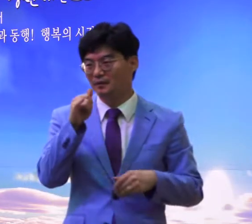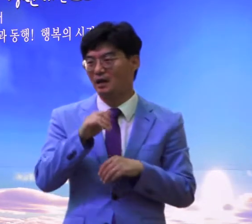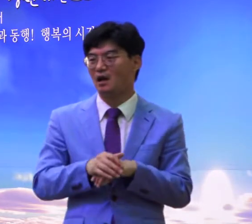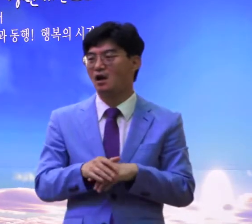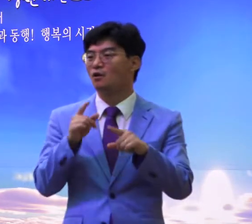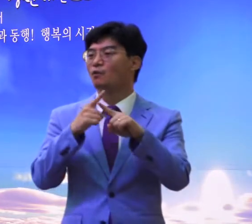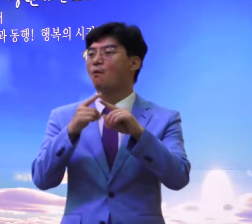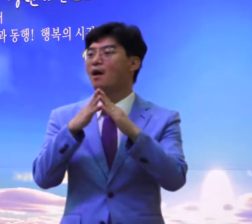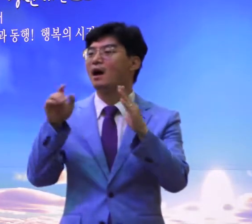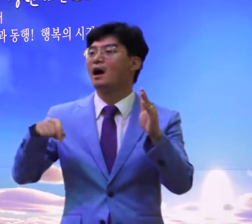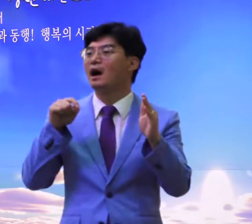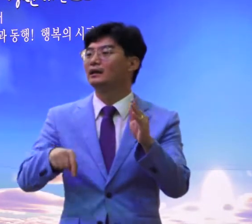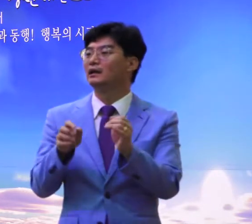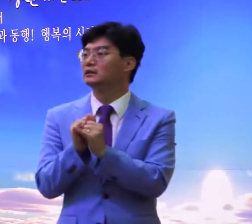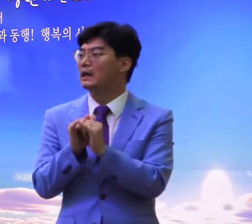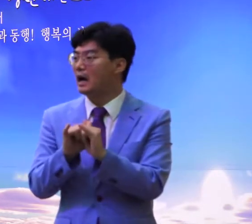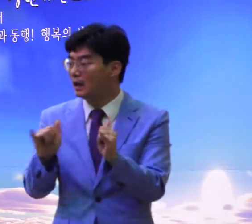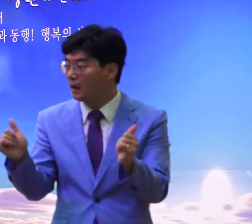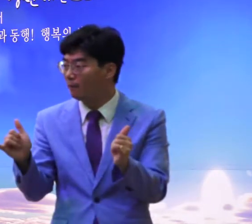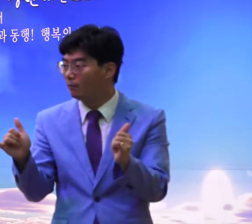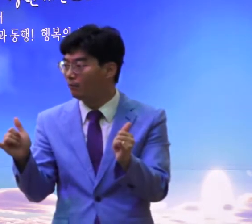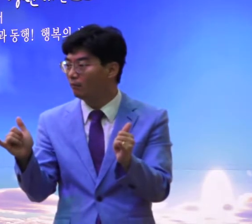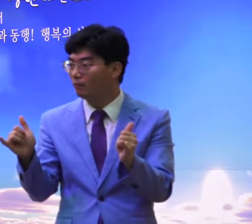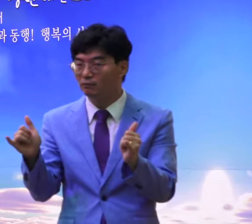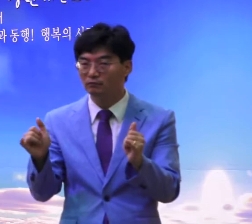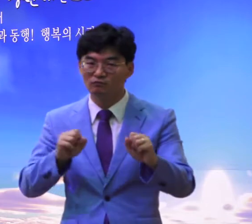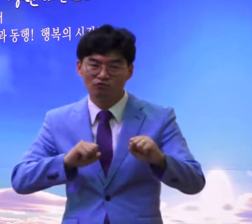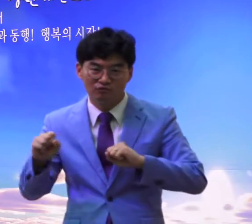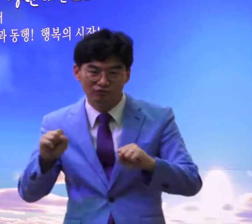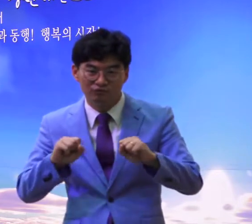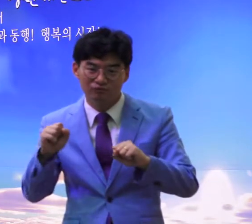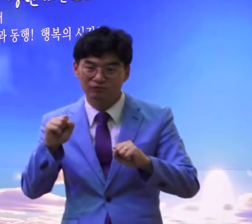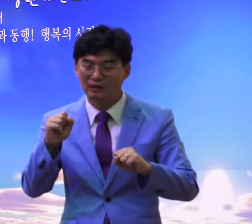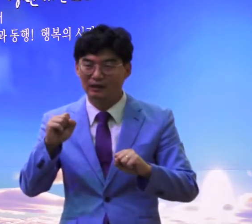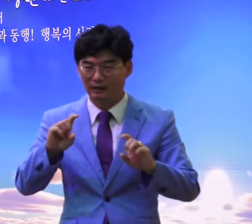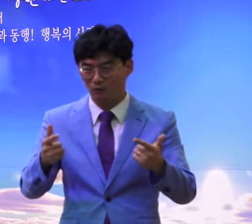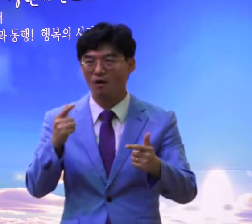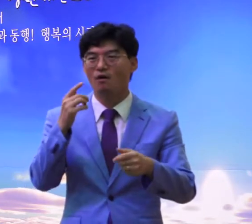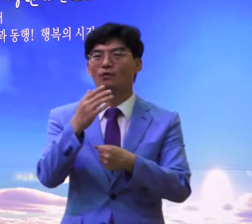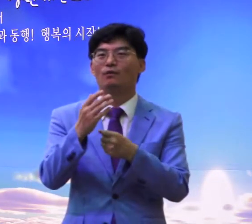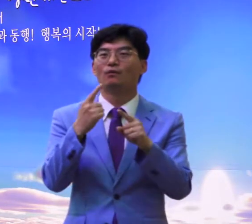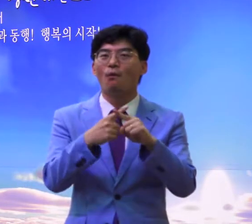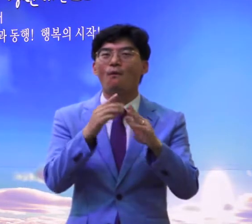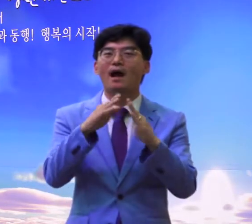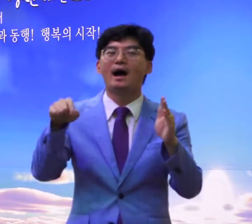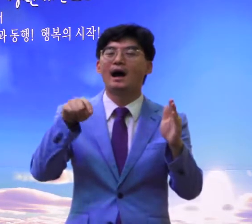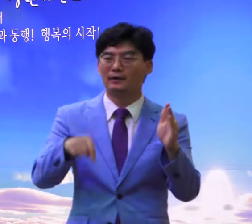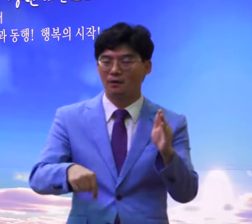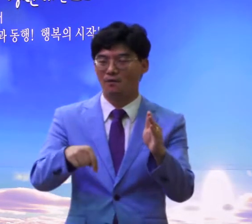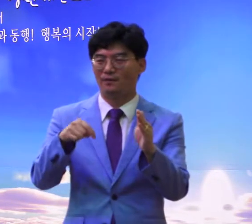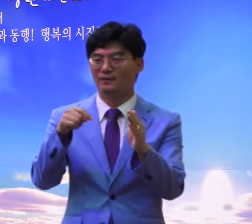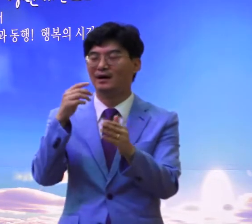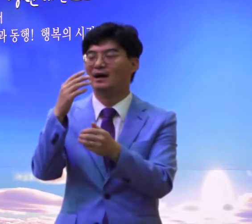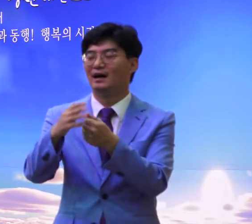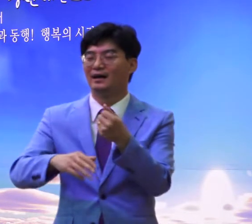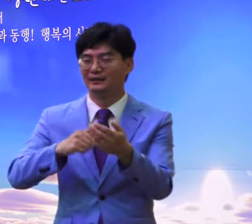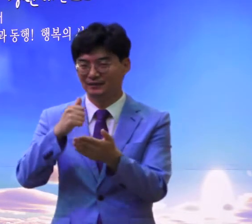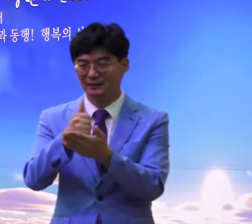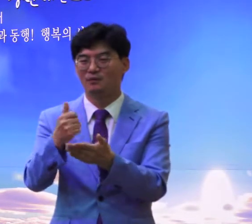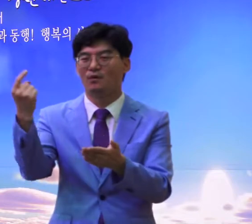일하기 때문에 하나님이 일하실 자리를 내어드리지 않는 것, 그런 것이 교회를 타락하게 만들고 무너지게 하는